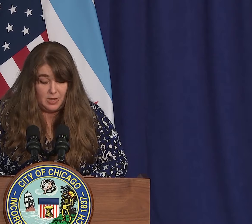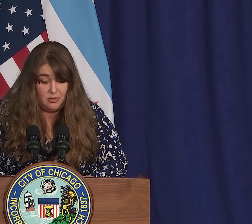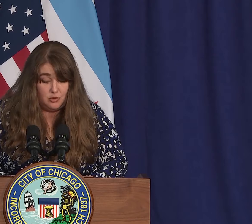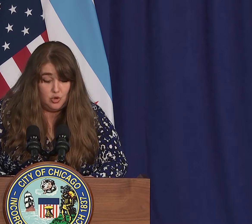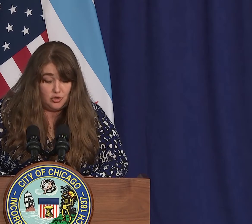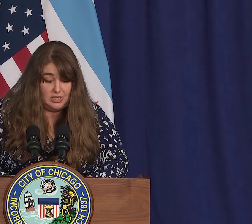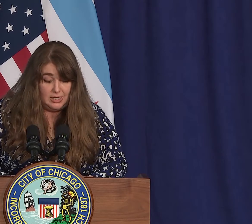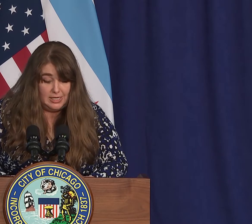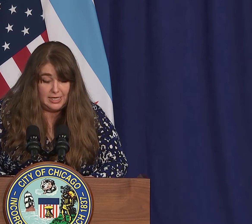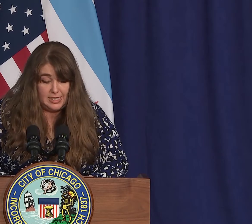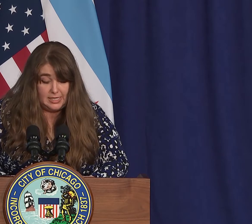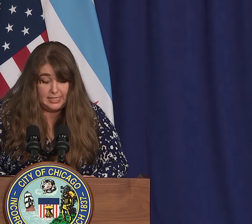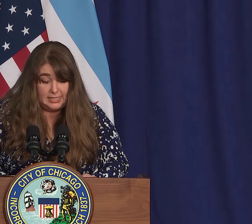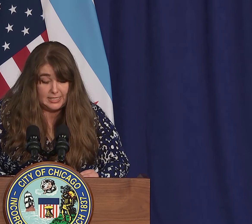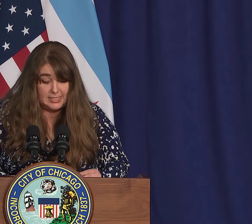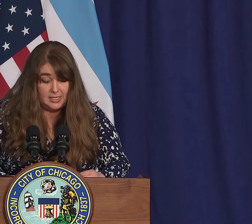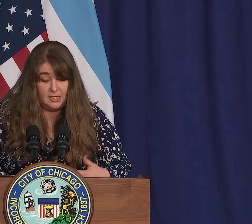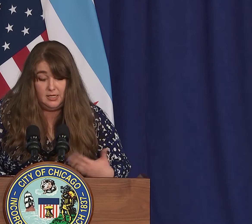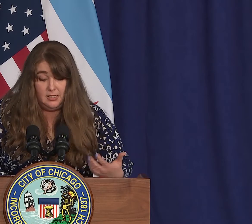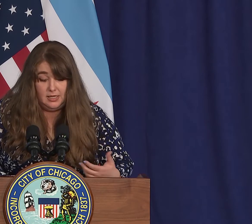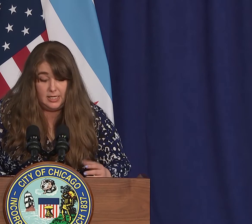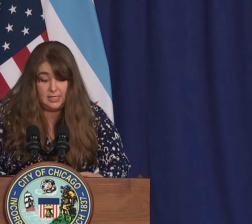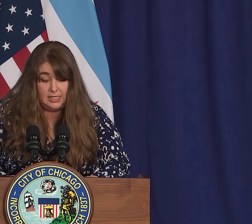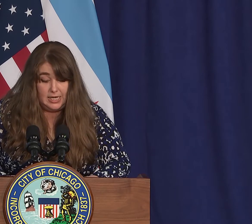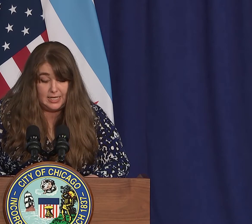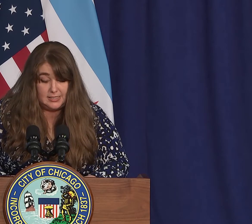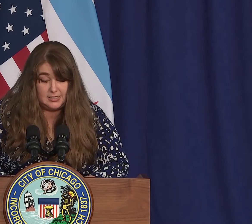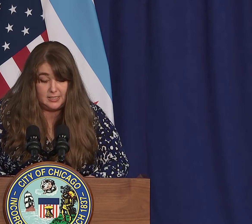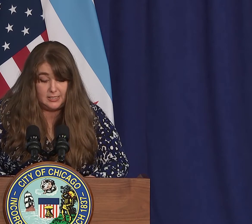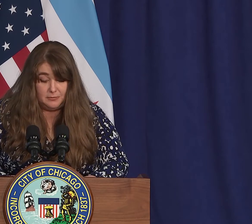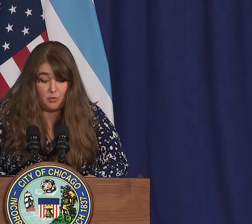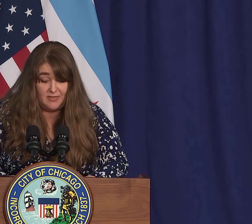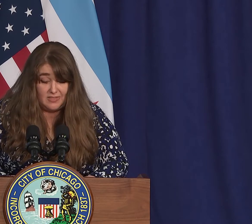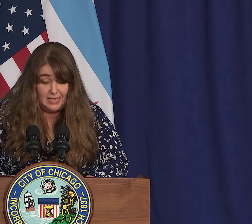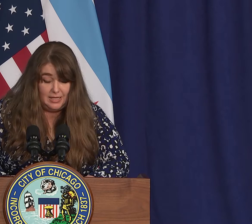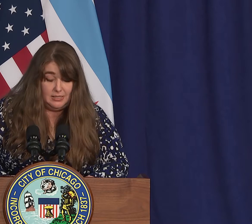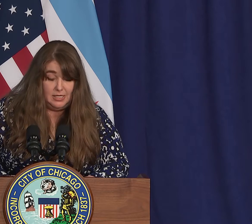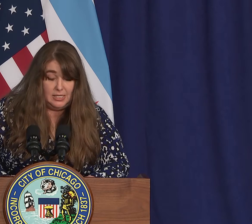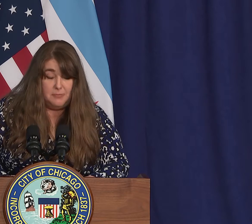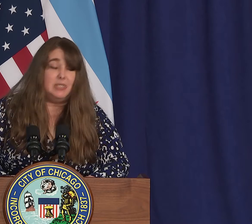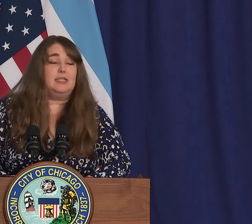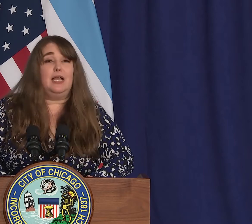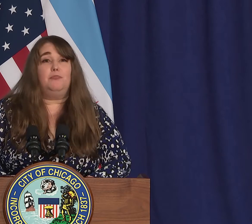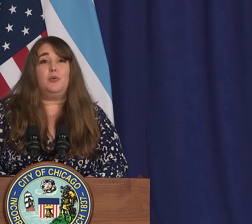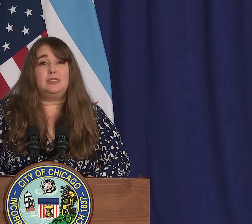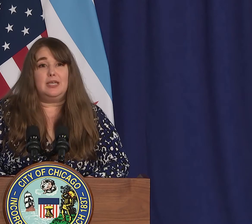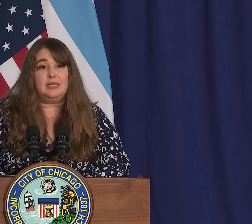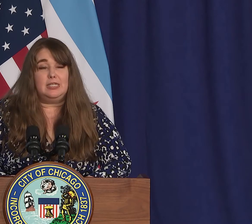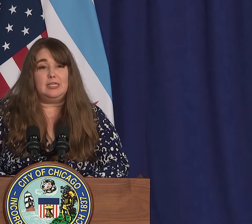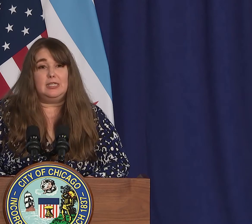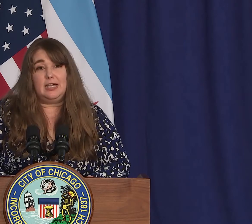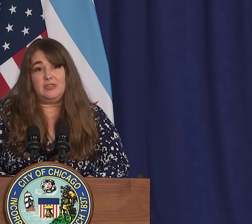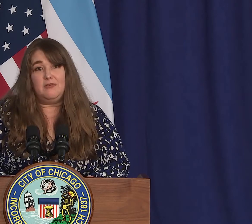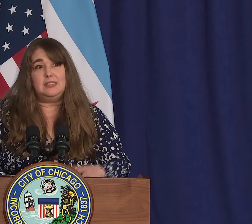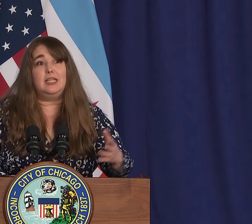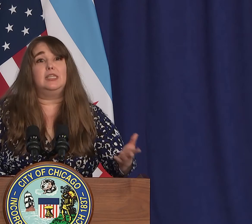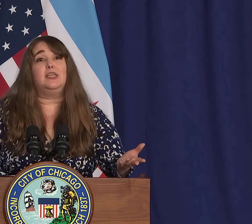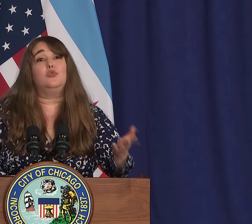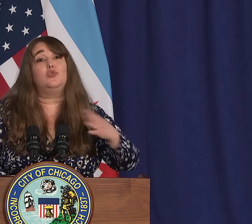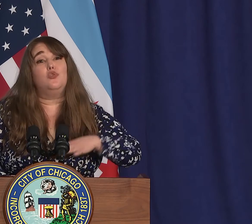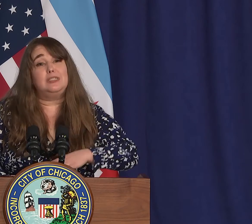completamente vacunado, no tiene que hacer ni las cuarentena, ni presentar pruebas